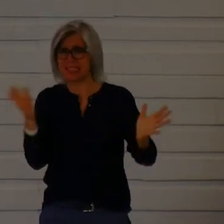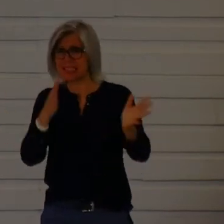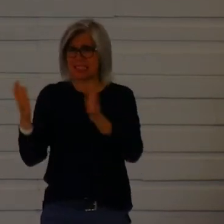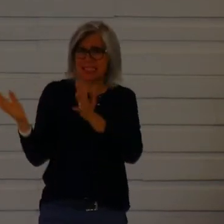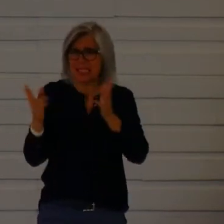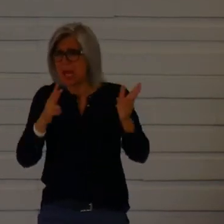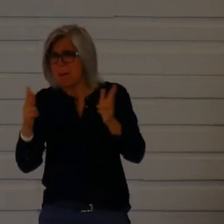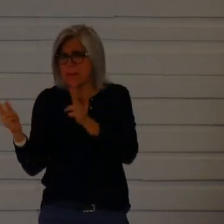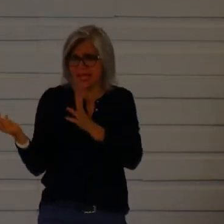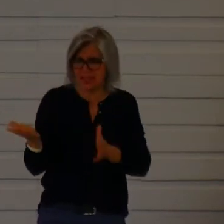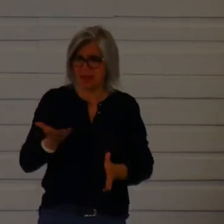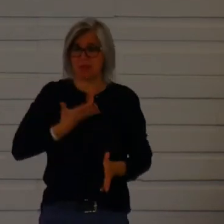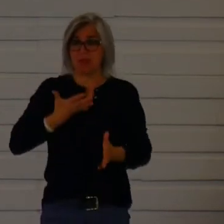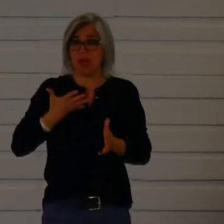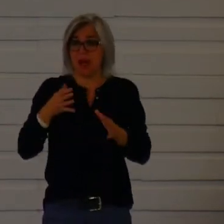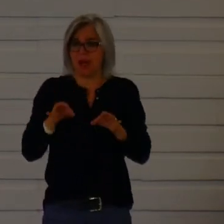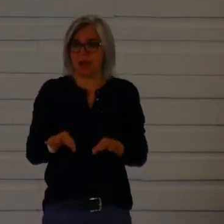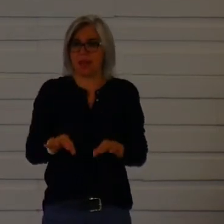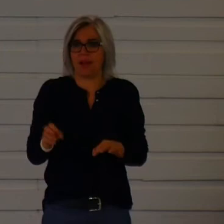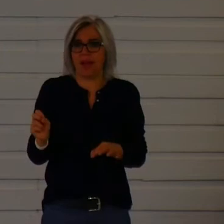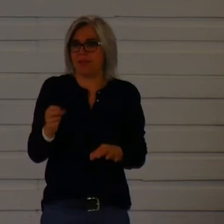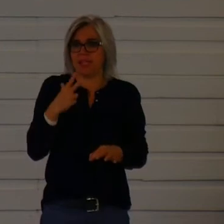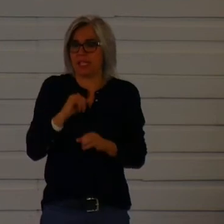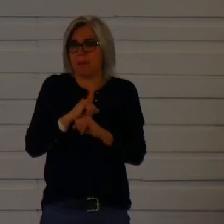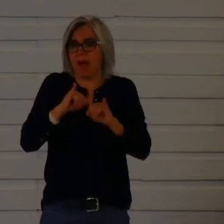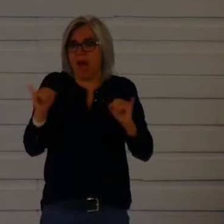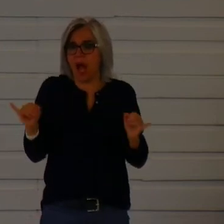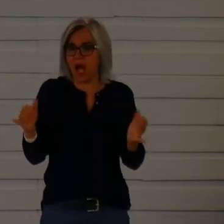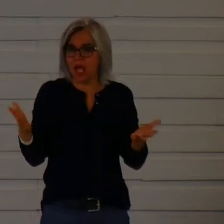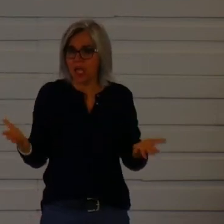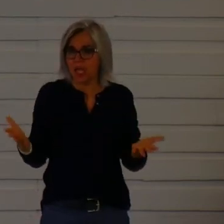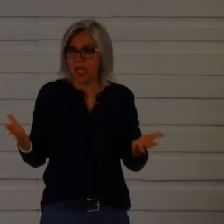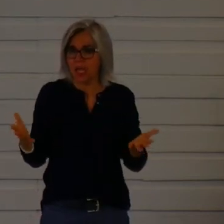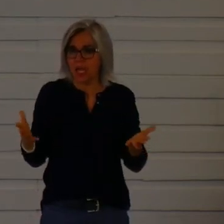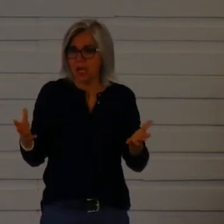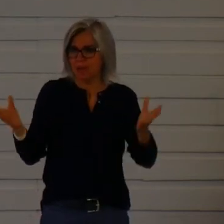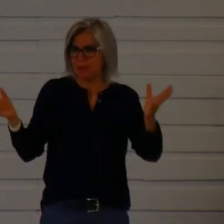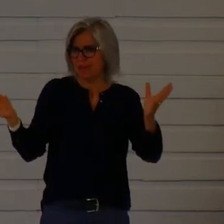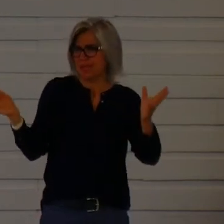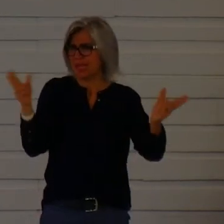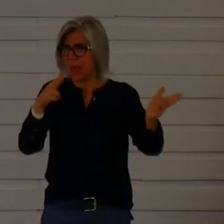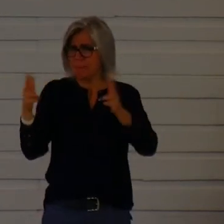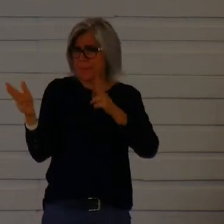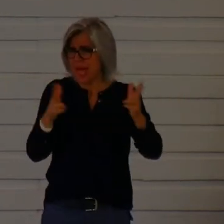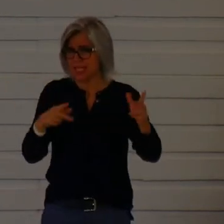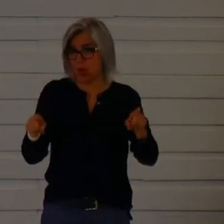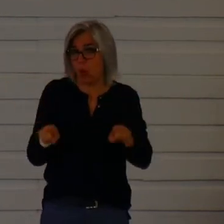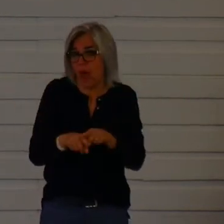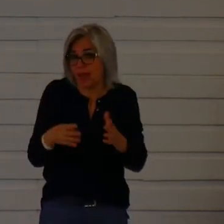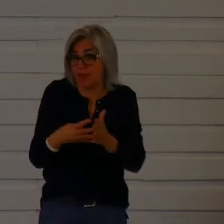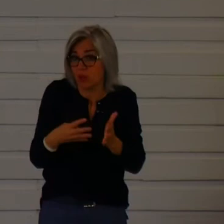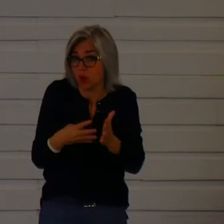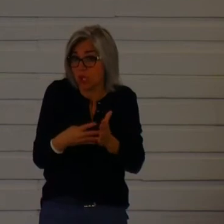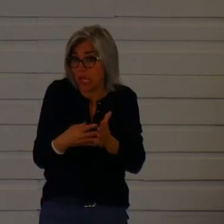arriva la tempesta non ti avvisa. Non ti avvisa che sta arrivando la tempesta. La tempesta arriva all'improvviso, quando meno te